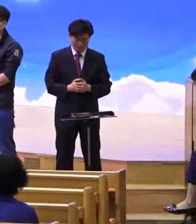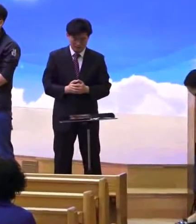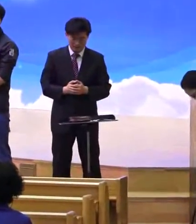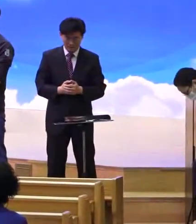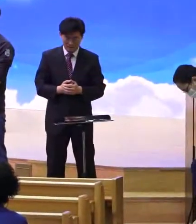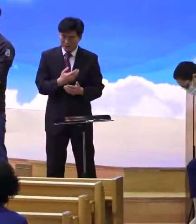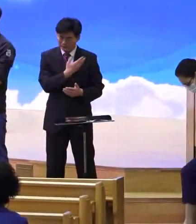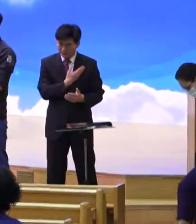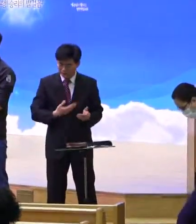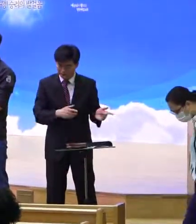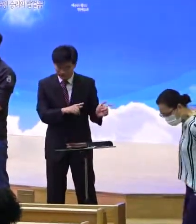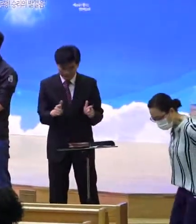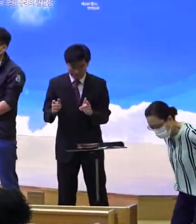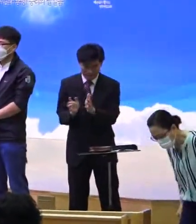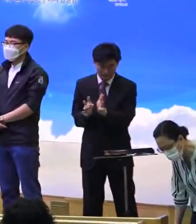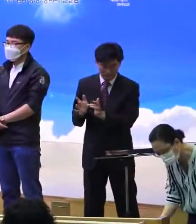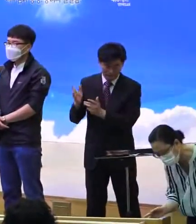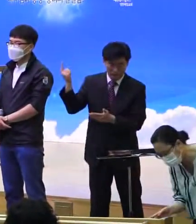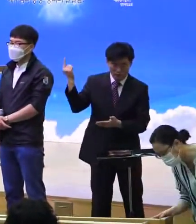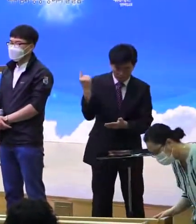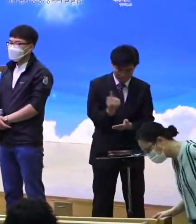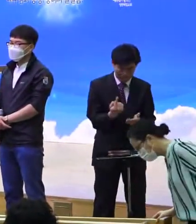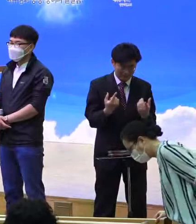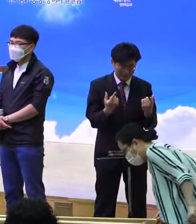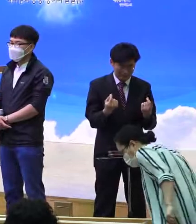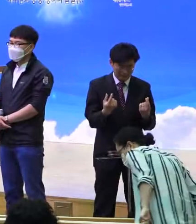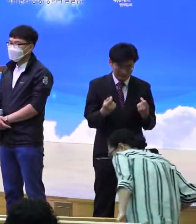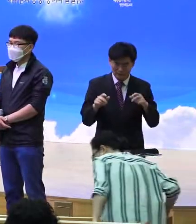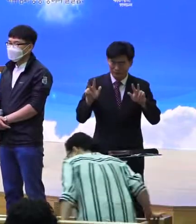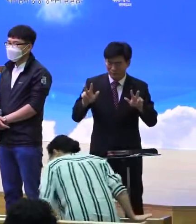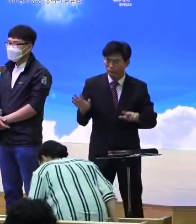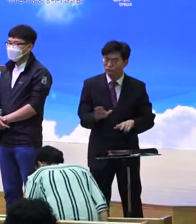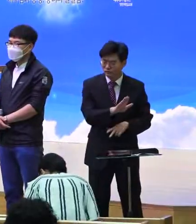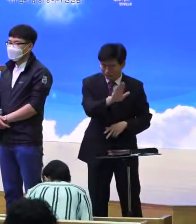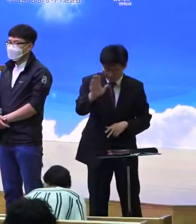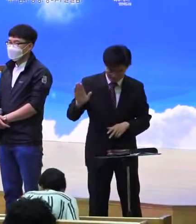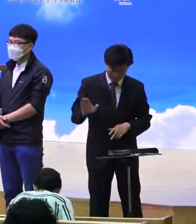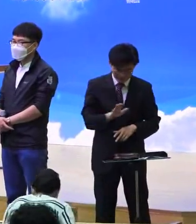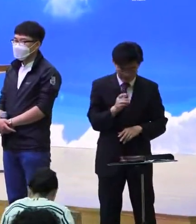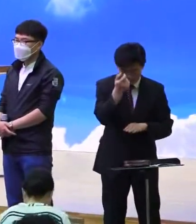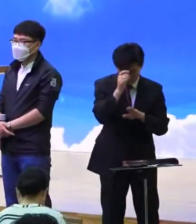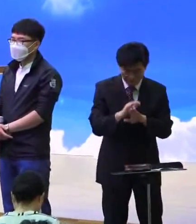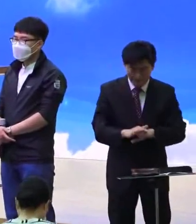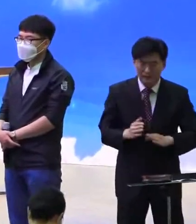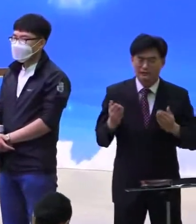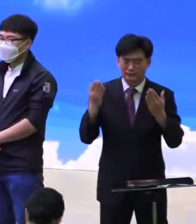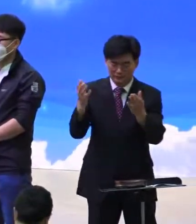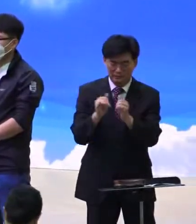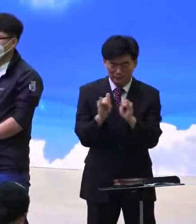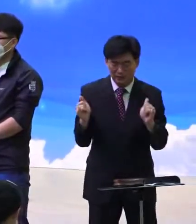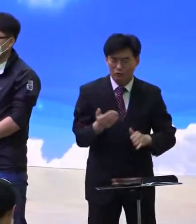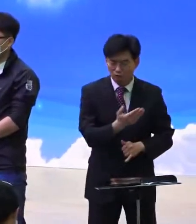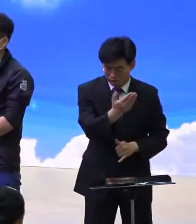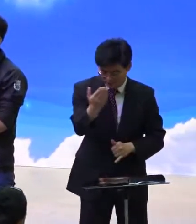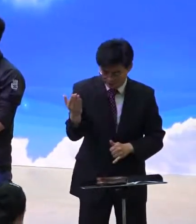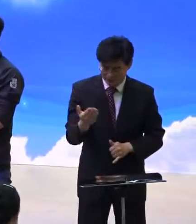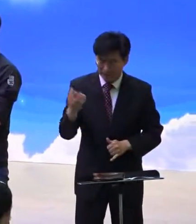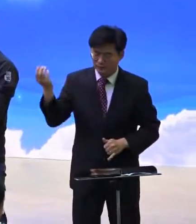제자들에게 임하셨던 것 같이 보혜사 성령님이시여 오늘 정성껏 예배하는 우리에게도 임하여